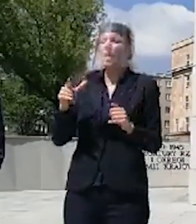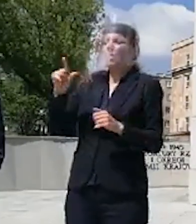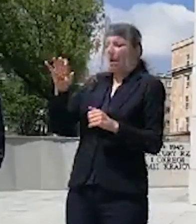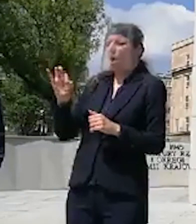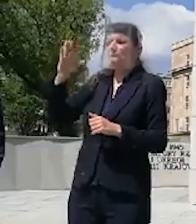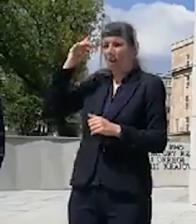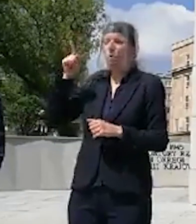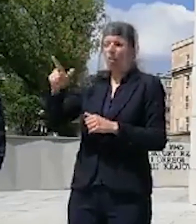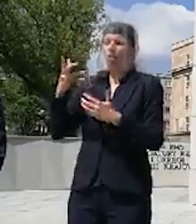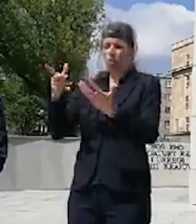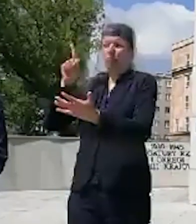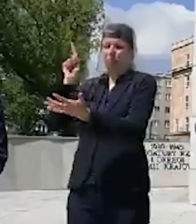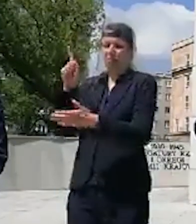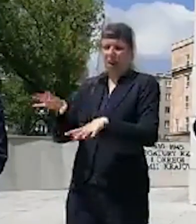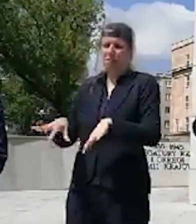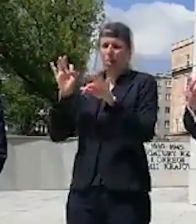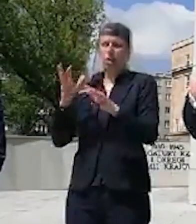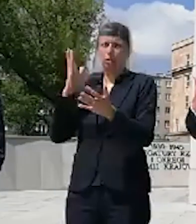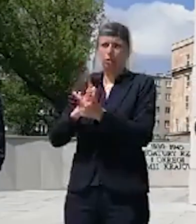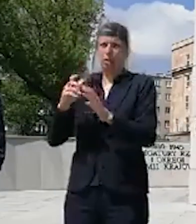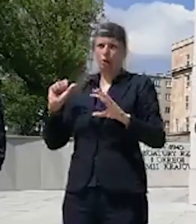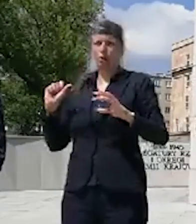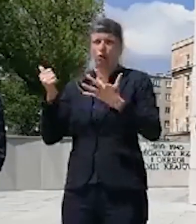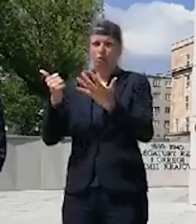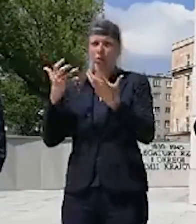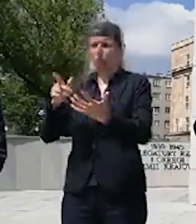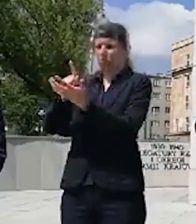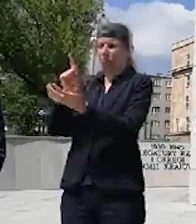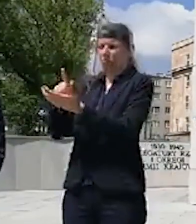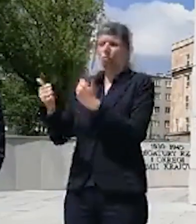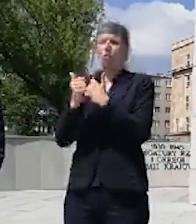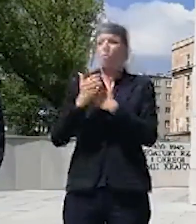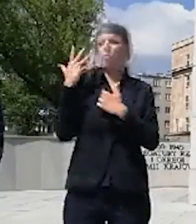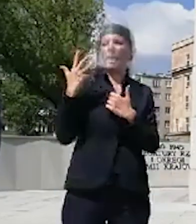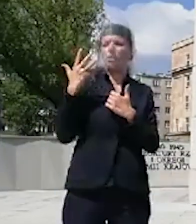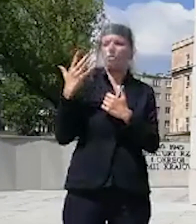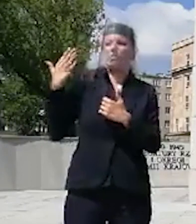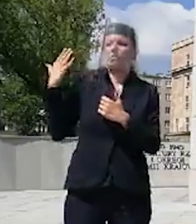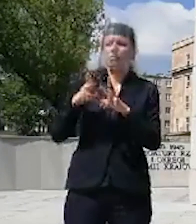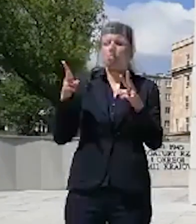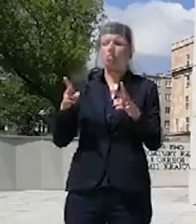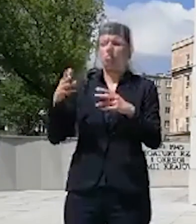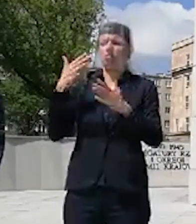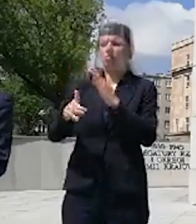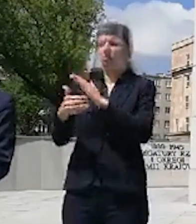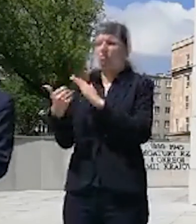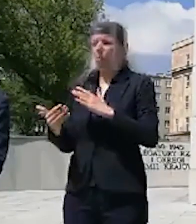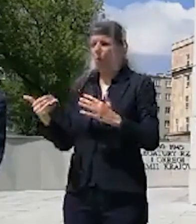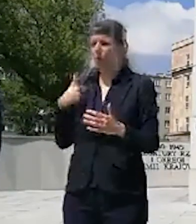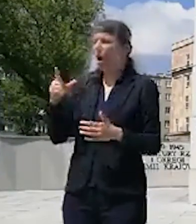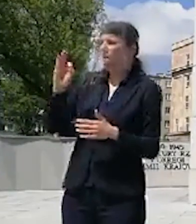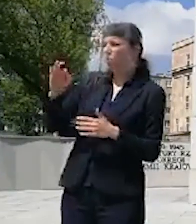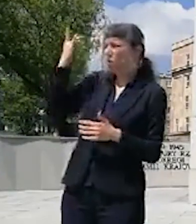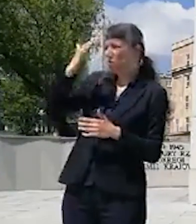o nim, że chcą wygrać wybory wreszcie, szóste, bo 5 przegrali ostatnio, ale jaką oni mają wizję, to ja za Chiny Ludowe nie wiem. Natomiast jeżeli mnie pani pyta